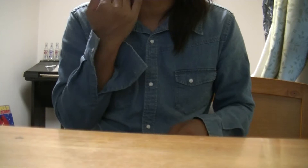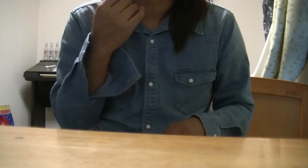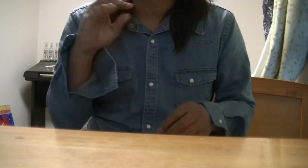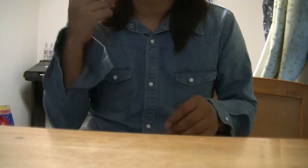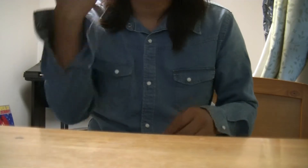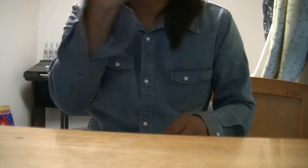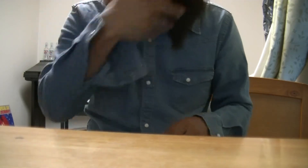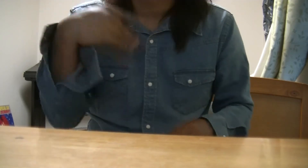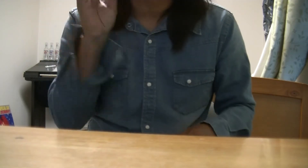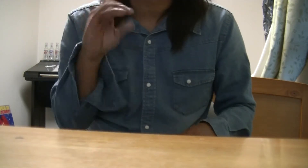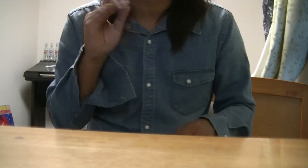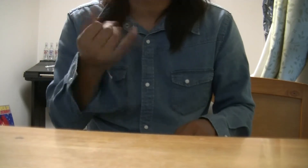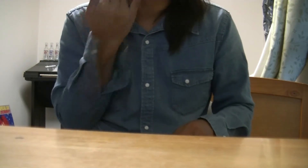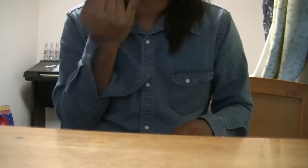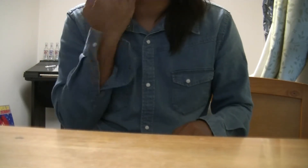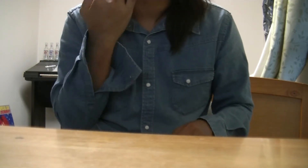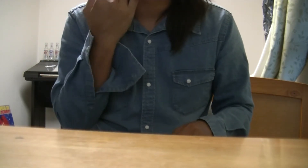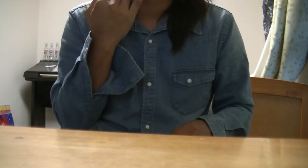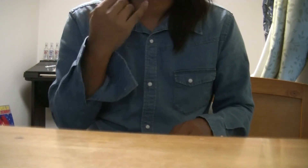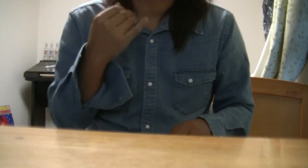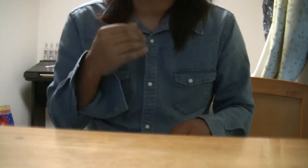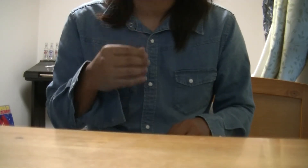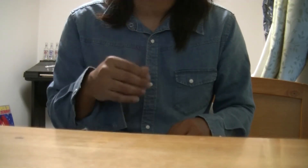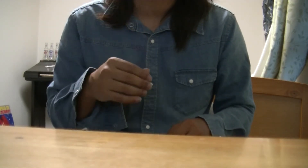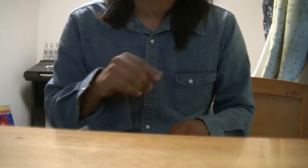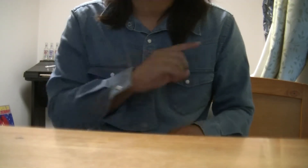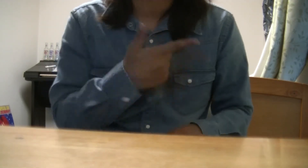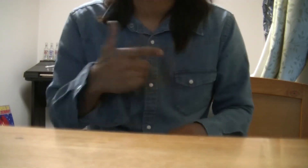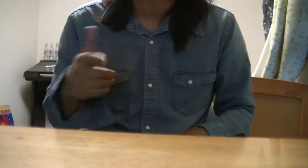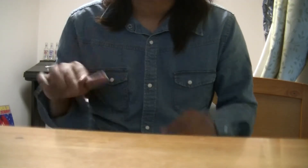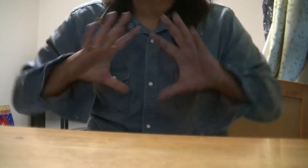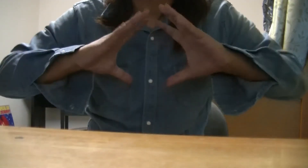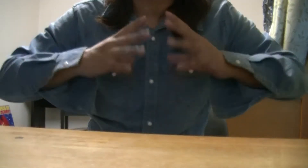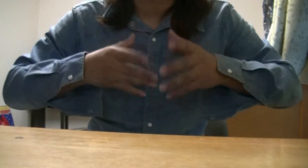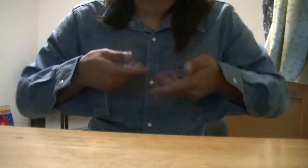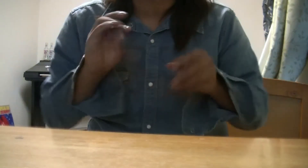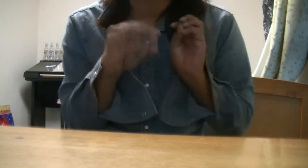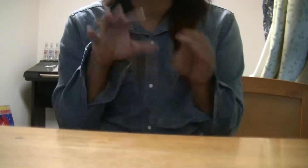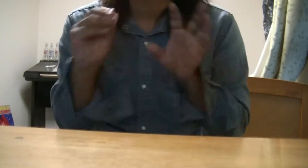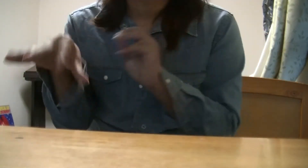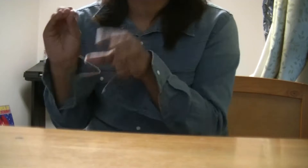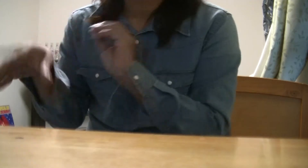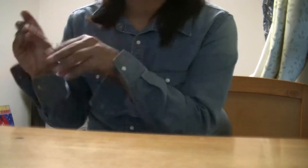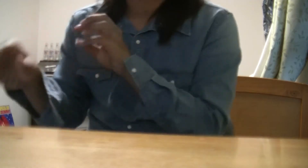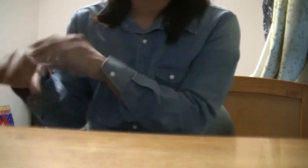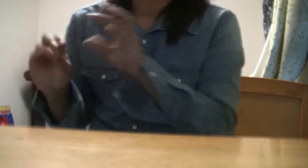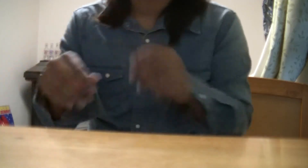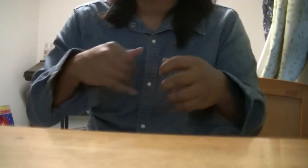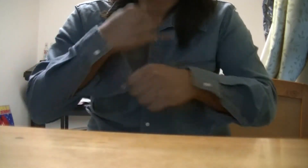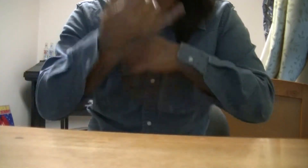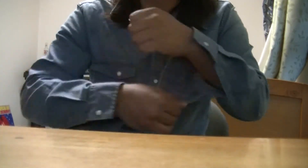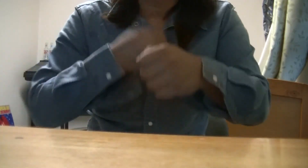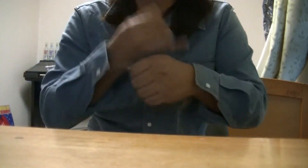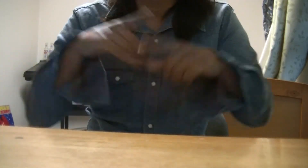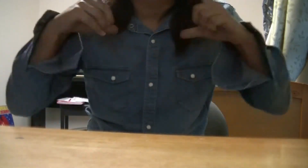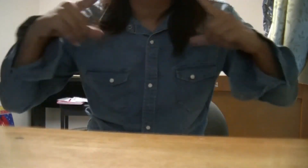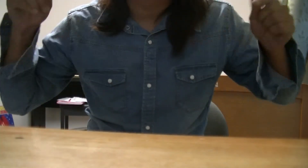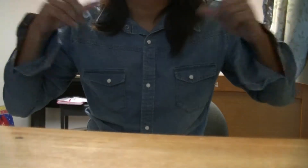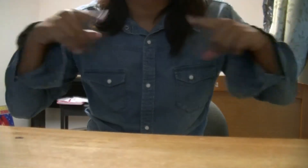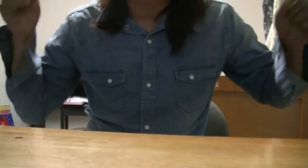続けるでもいい。 Facebook、まあ、もうなんなら世界中に発信してもいい。個人ページで自分の笑顔の自撮りを、まあまあ恥ずか